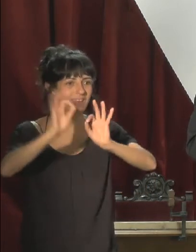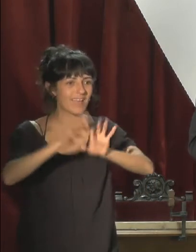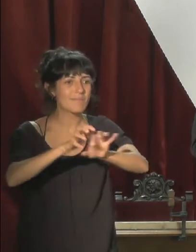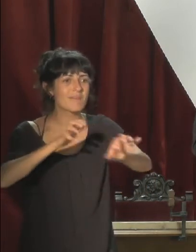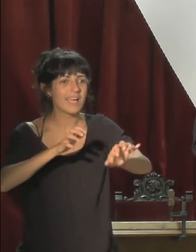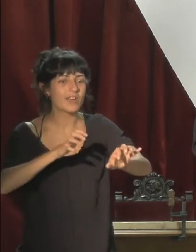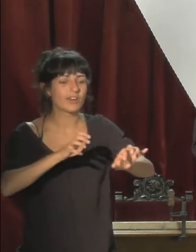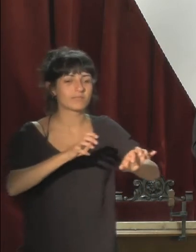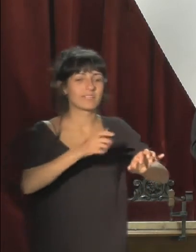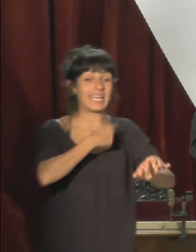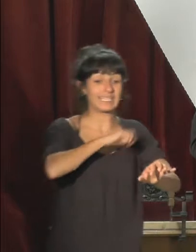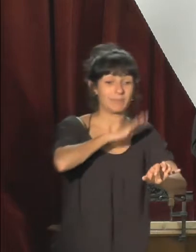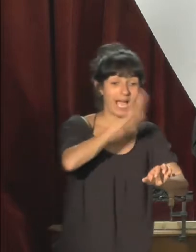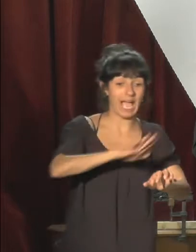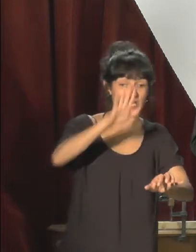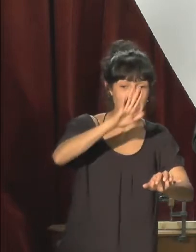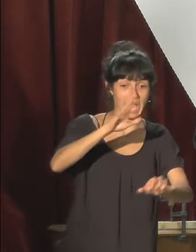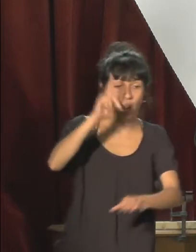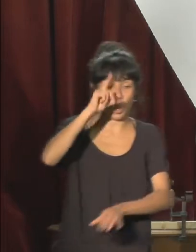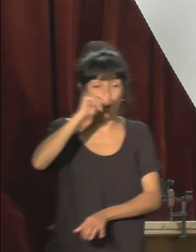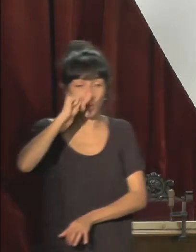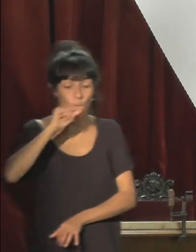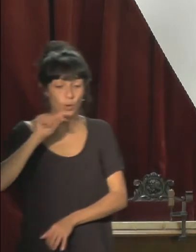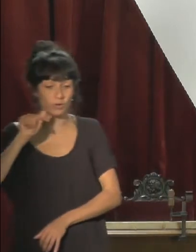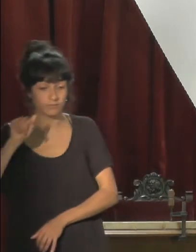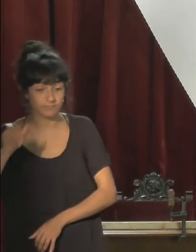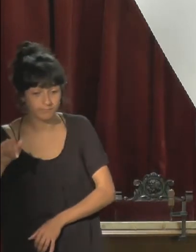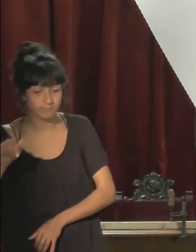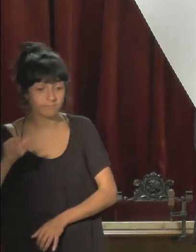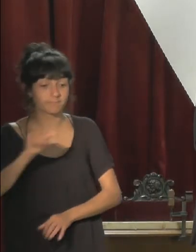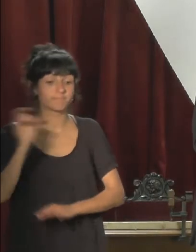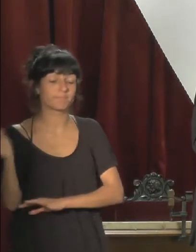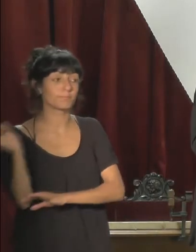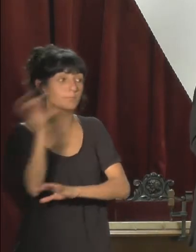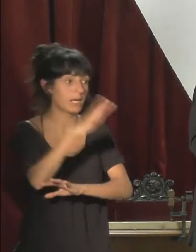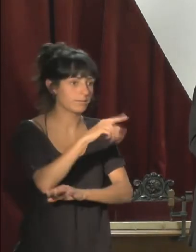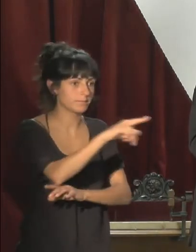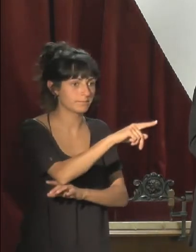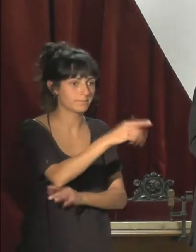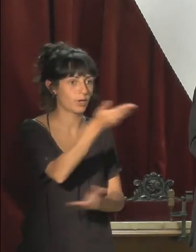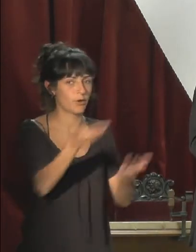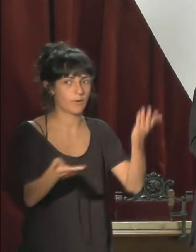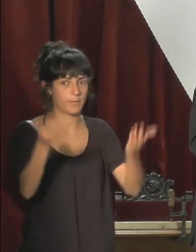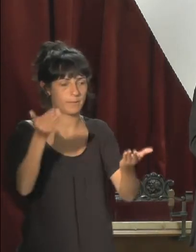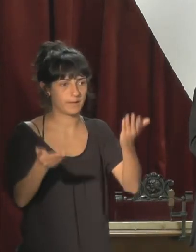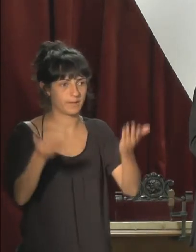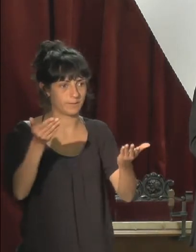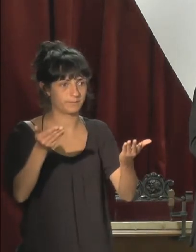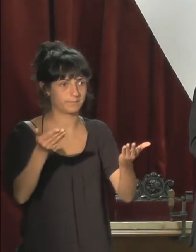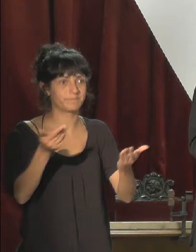Segundo cifras oficiais. E aí está a Asociación Galega da Saúde Mental para comprobalo.